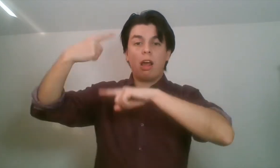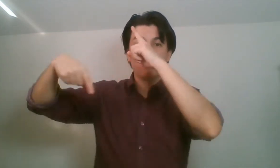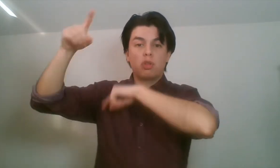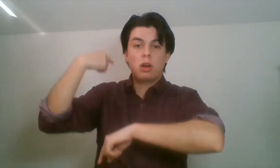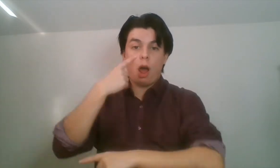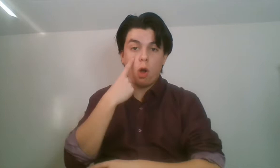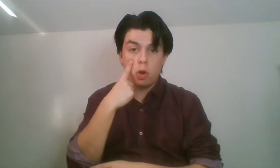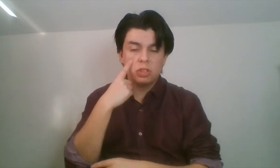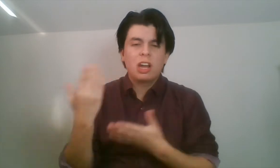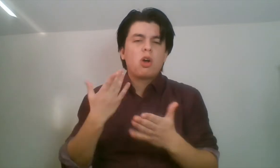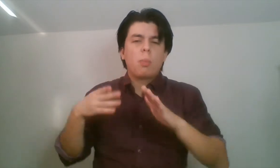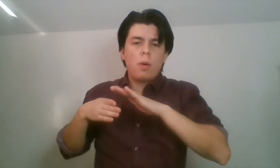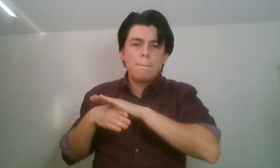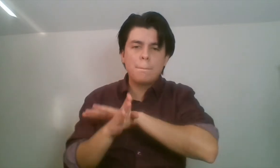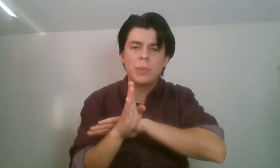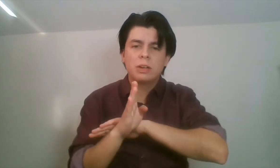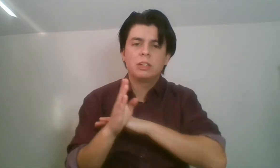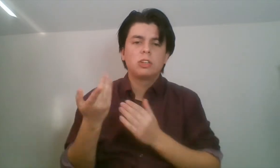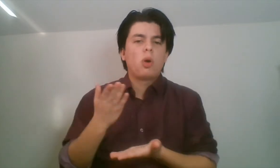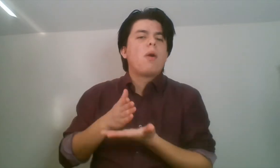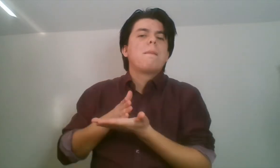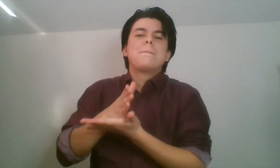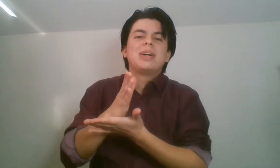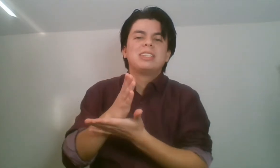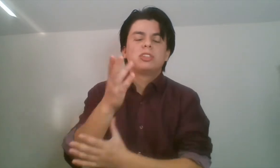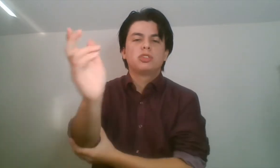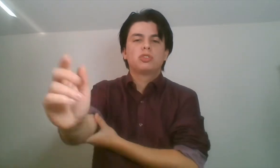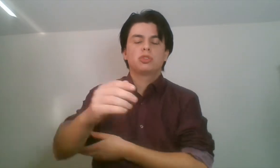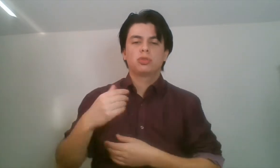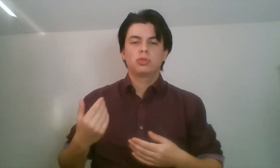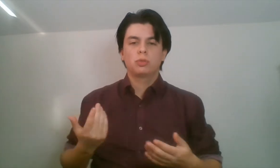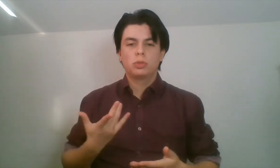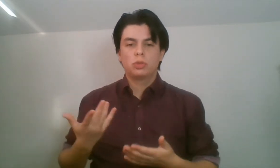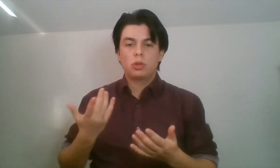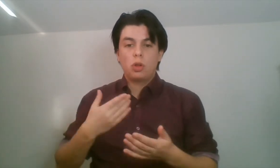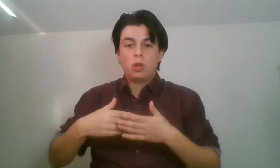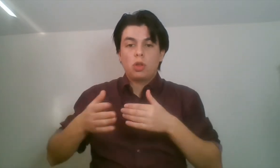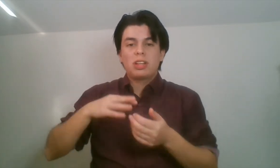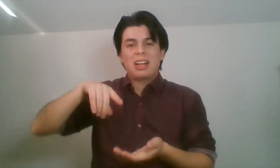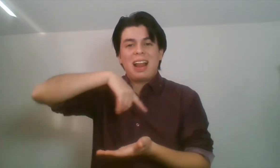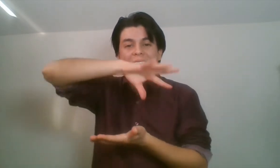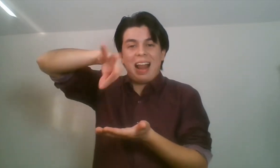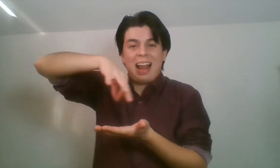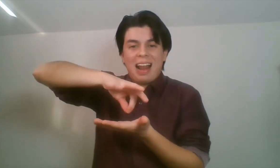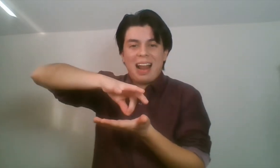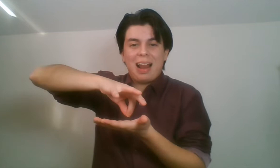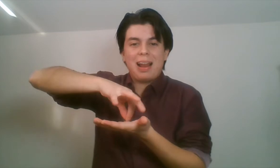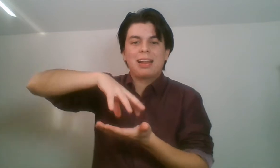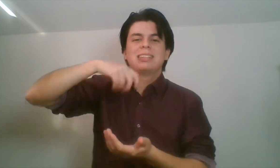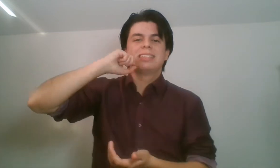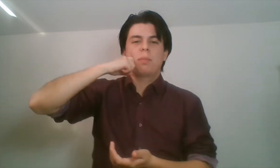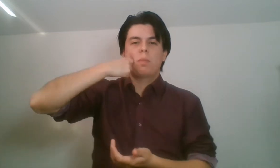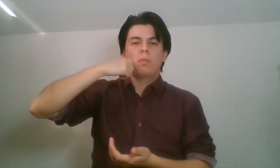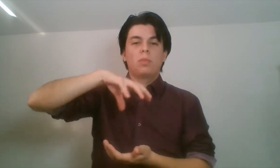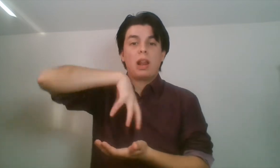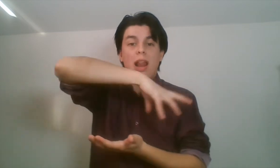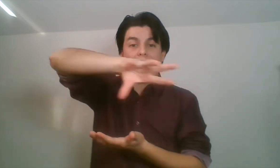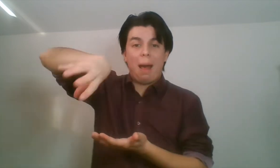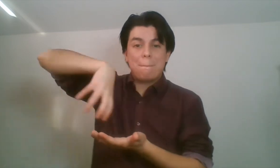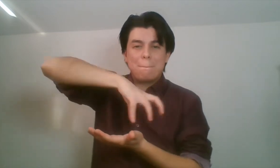la historia, conocer los orígenes, la génesis del espacio donde habita el Mavi. Hablamos de la plaza del Mulato Gil de Castro. Lo primero que me